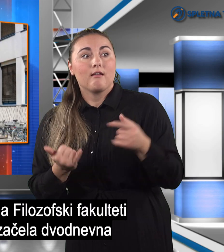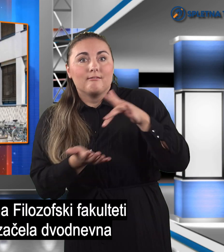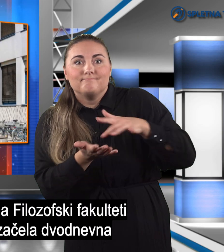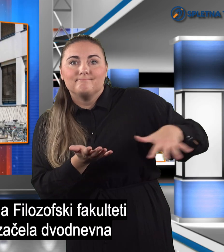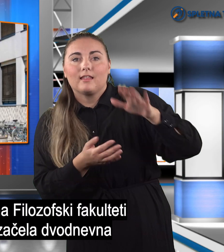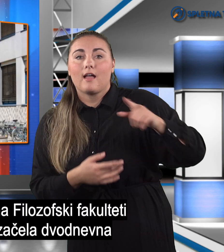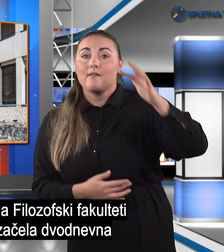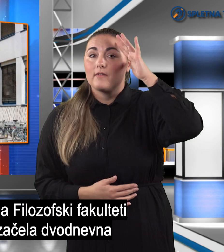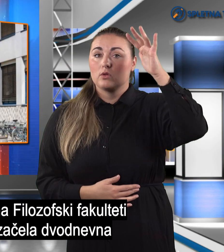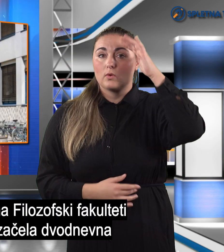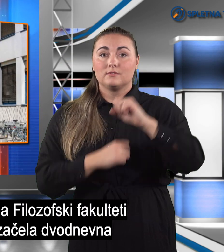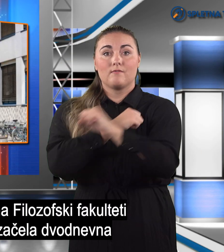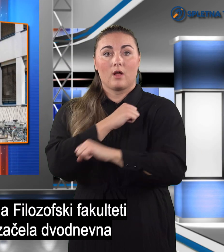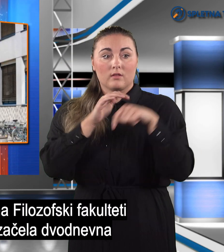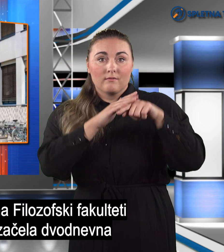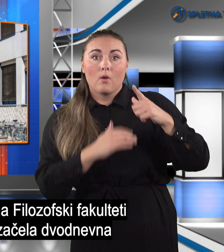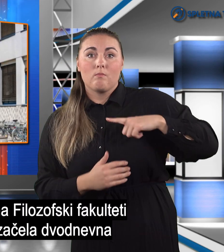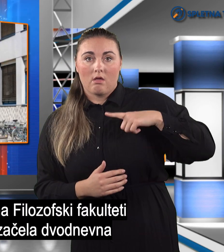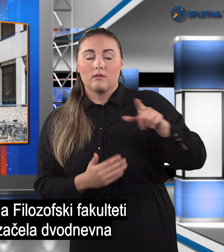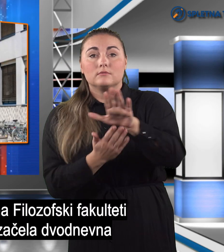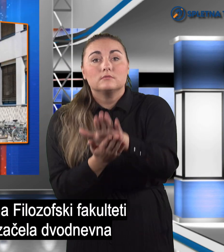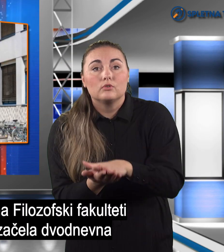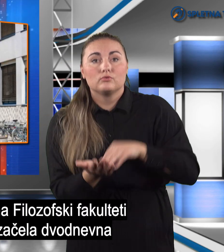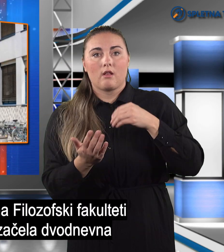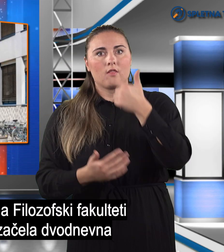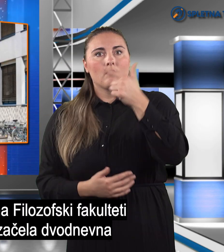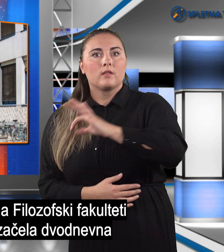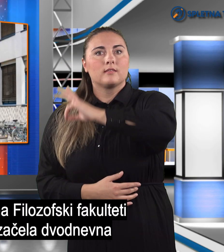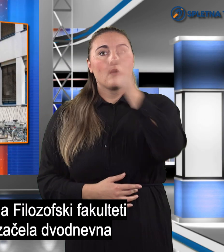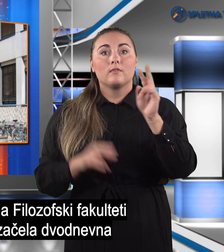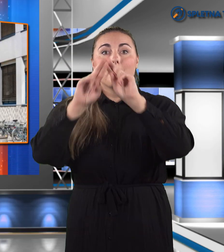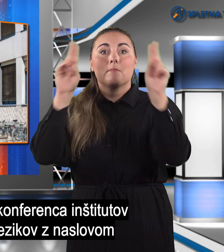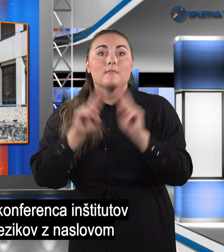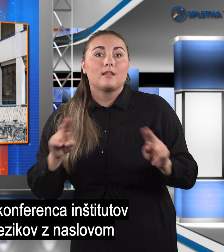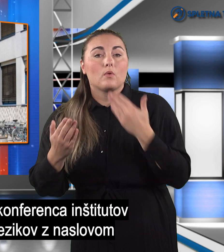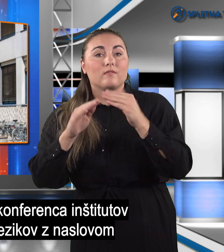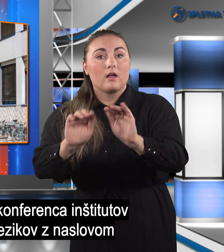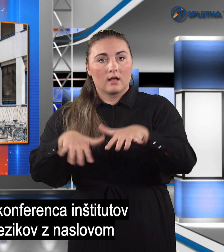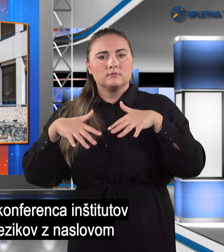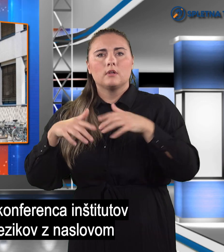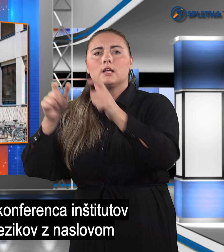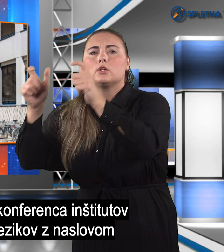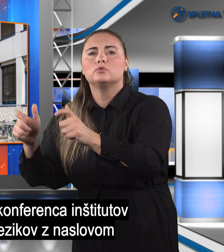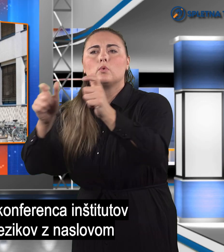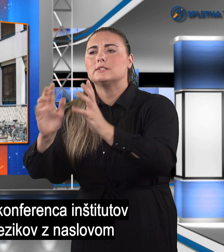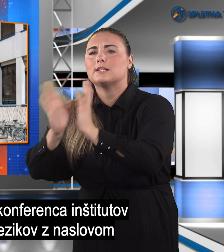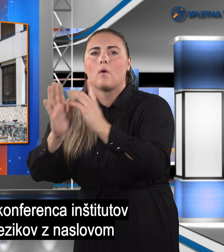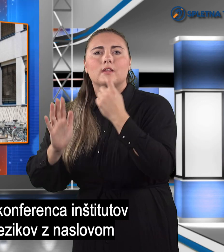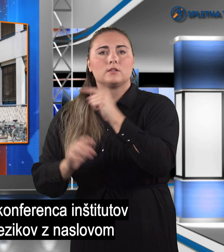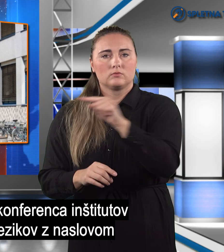Danes se je na Filozofski fakulteti v Ljubljani začela dvodnevna mednarodna konferenca inštitutov znakovnih jezikov z naslovom Vse